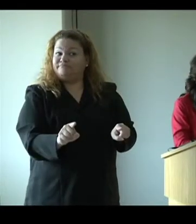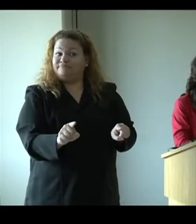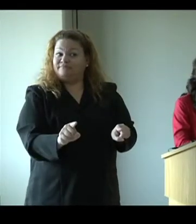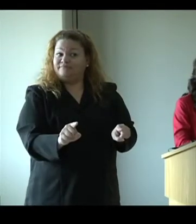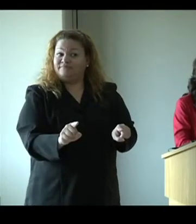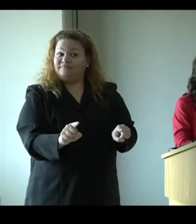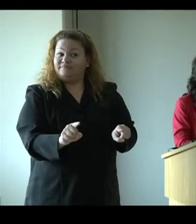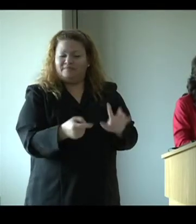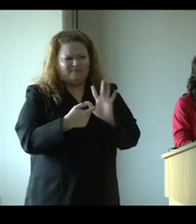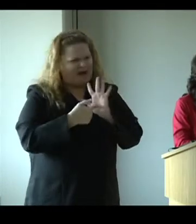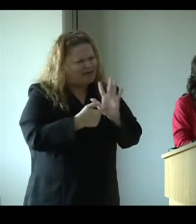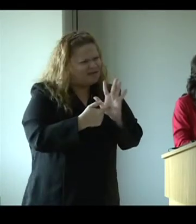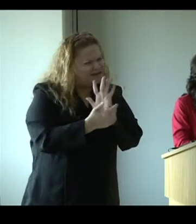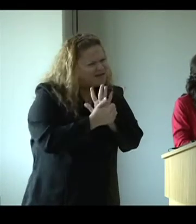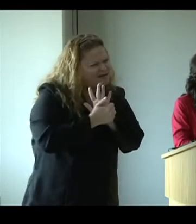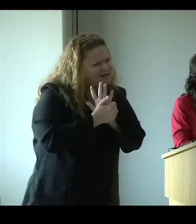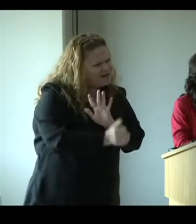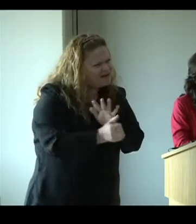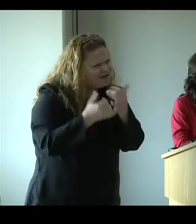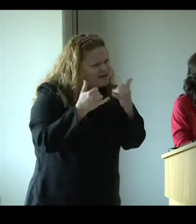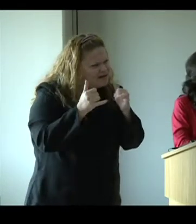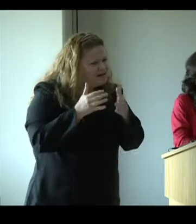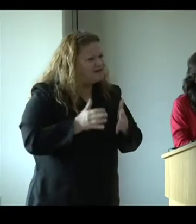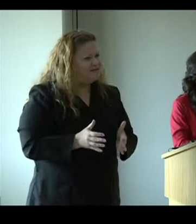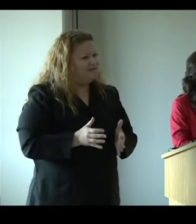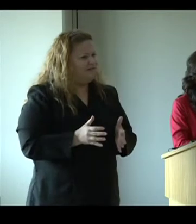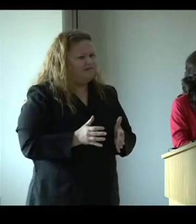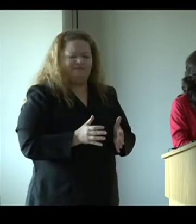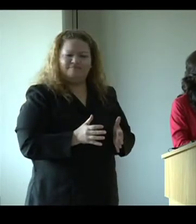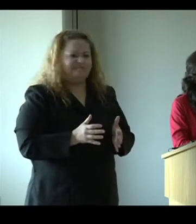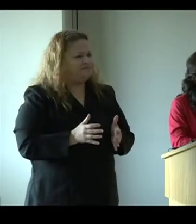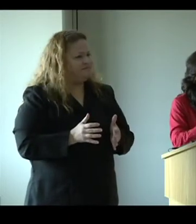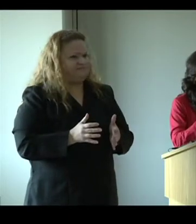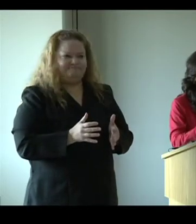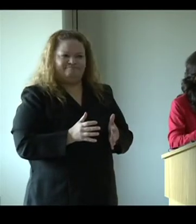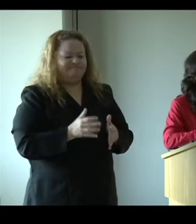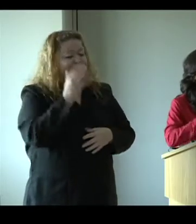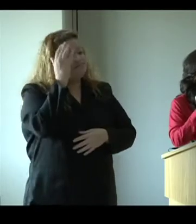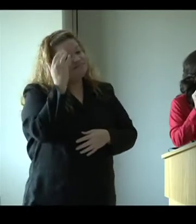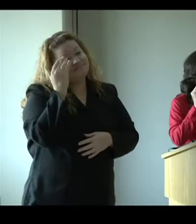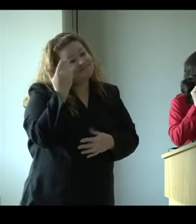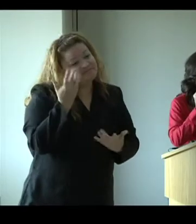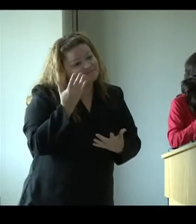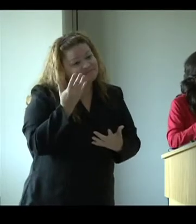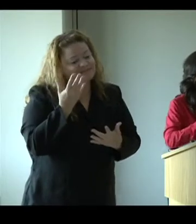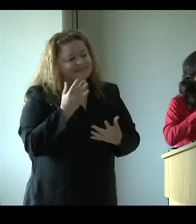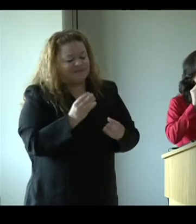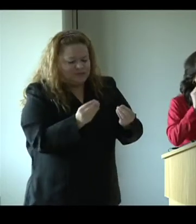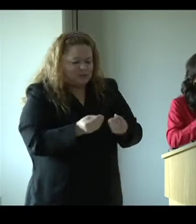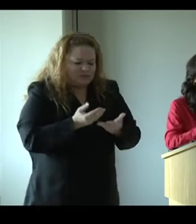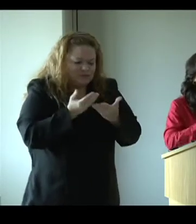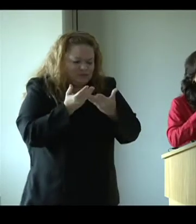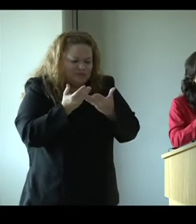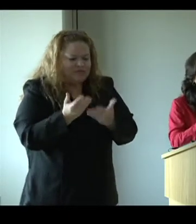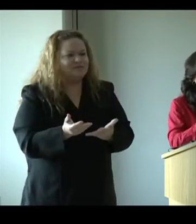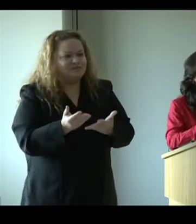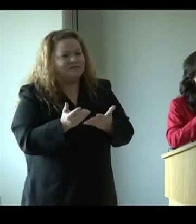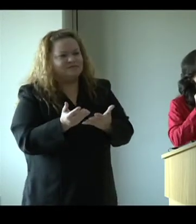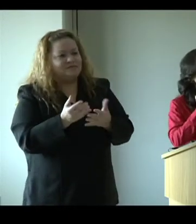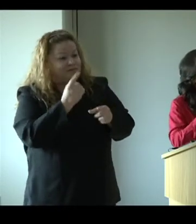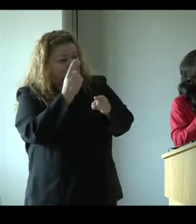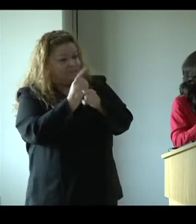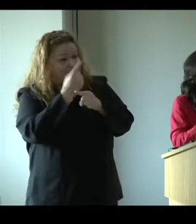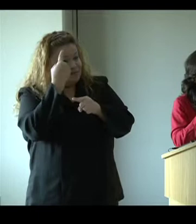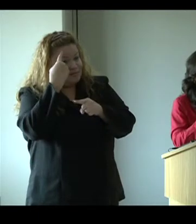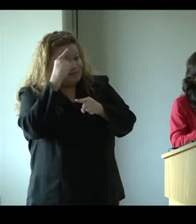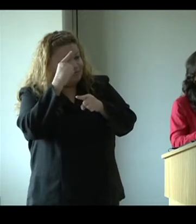va a demostrar que es excelente jugador seguramente No por qué Porque no le estoy dando la herramienta adecuada para